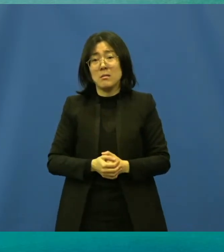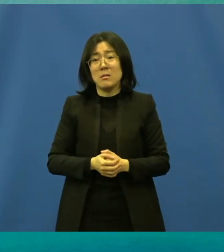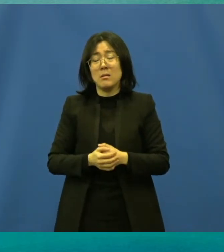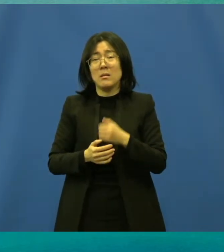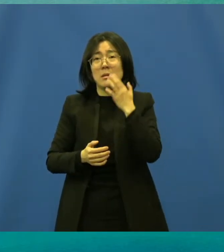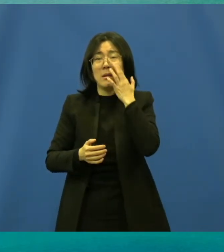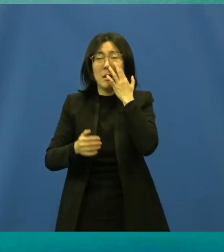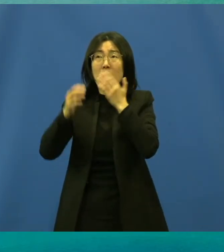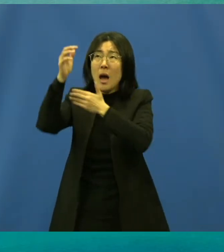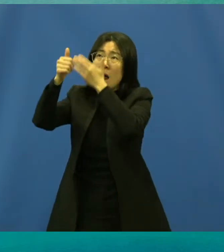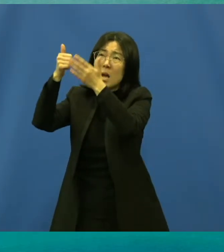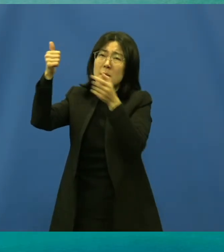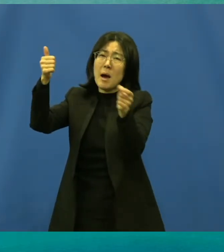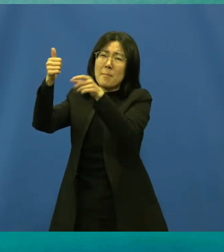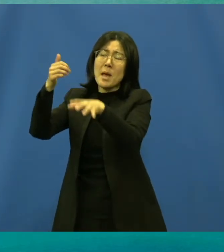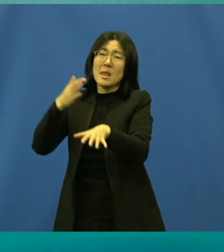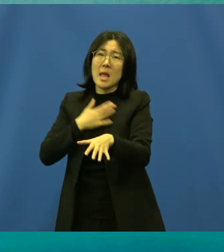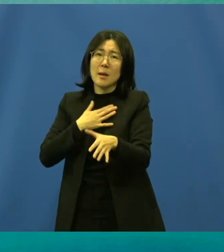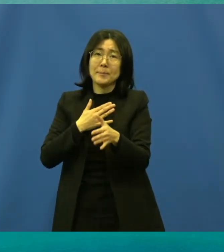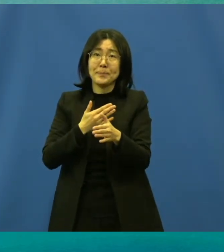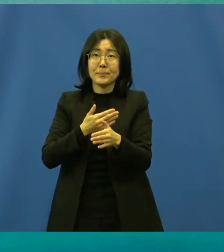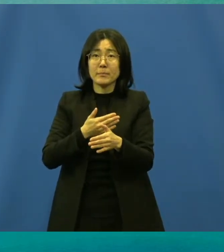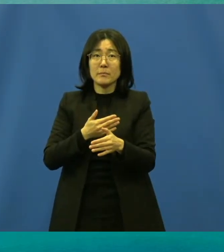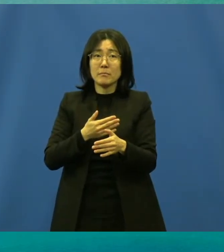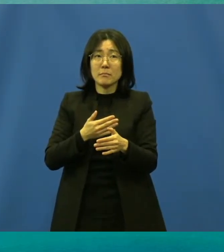하나님 앞에서 자신의 민낯을 드러내는 것.